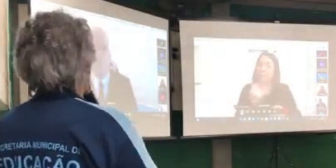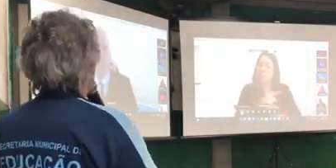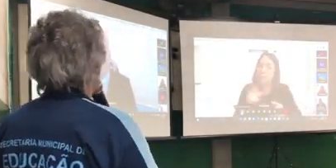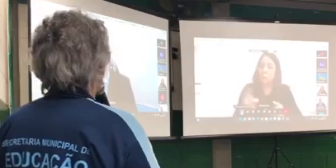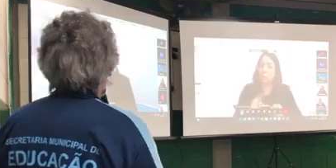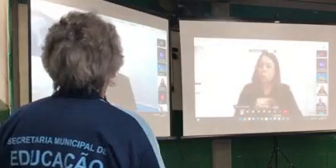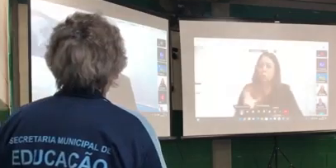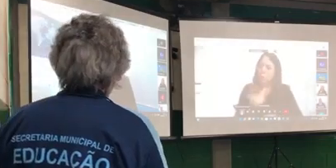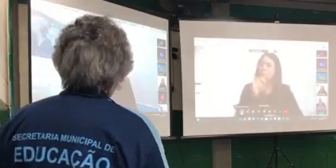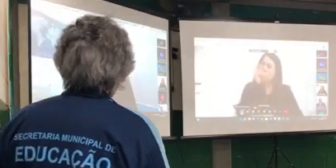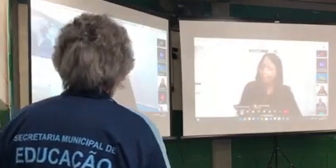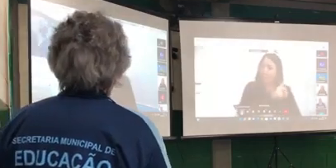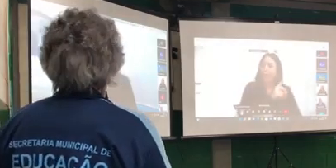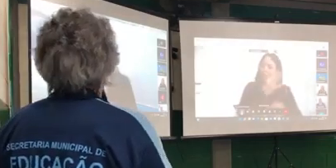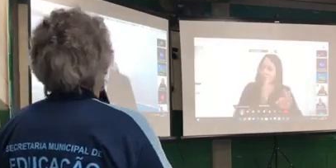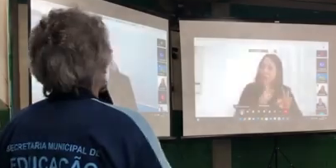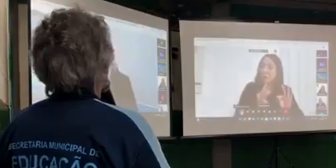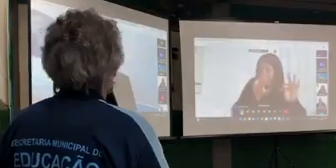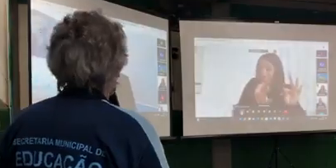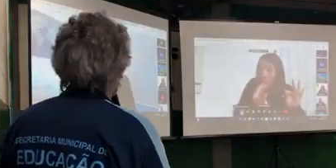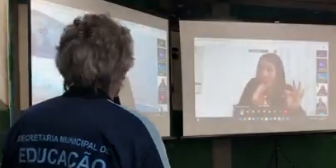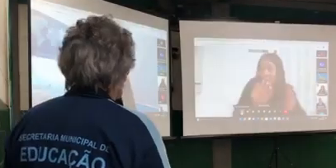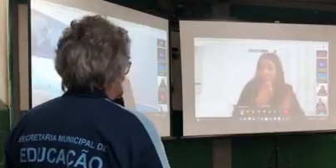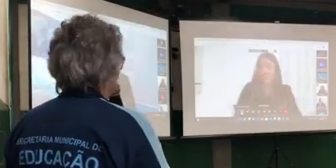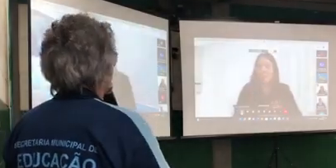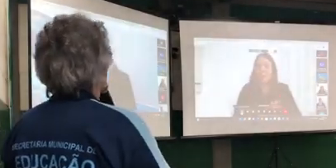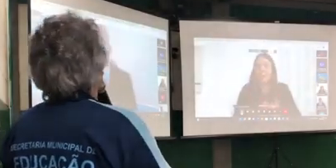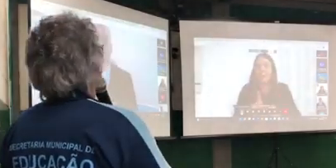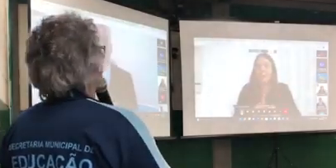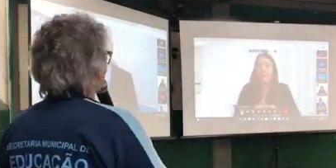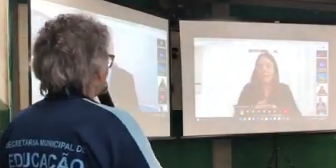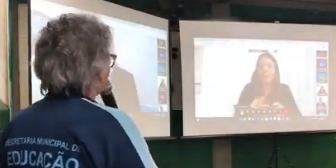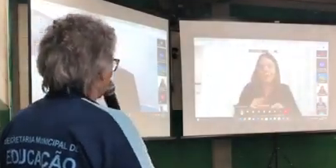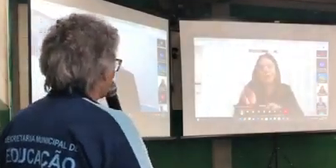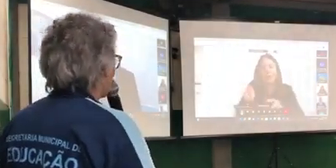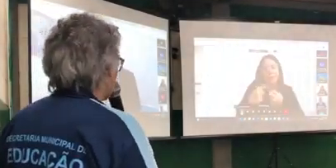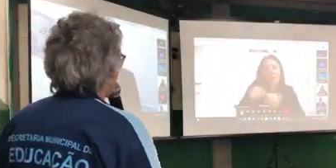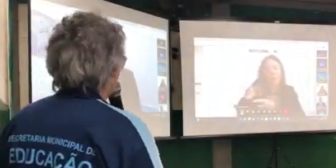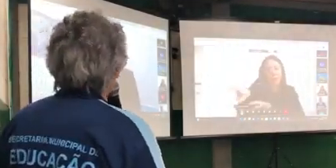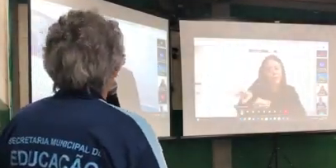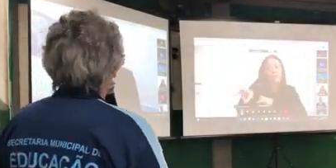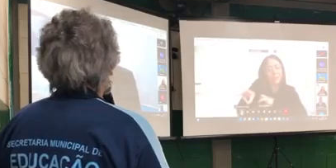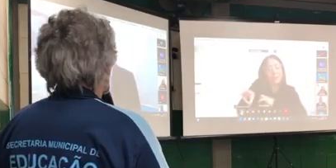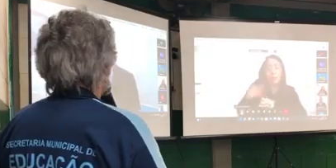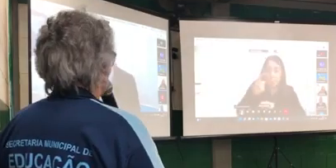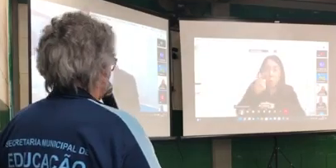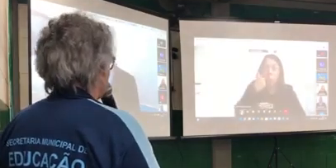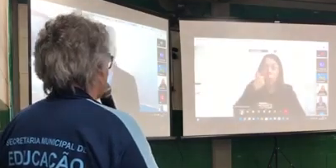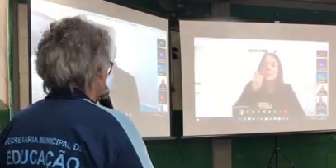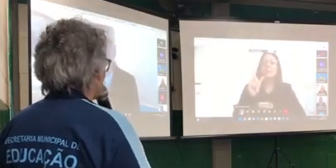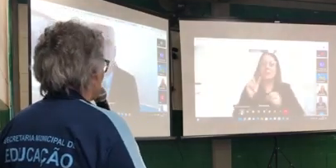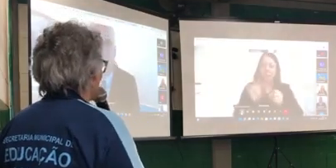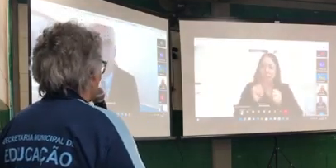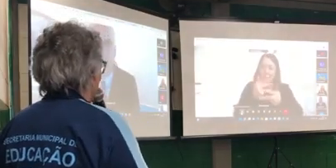dificuldades tecnológicas, né, de cidade do interior, nós estamos conseguindo fazer as coisas